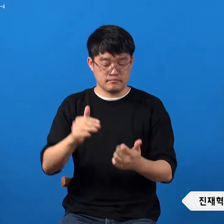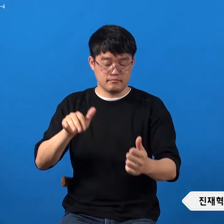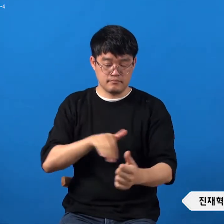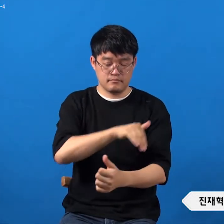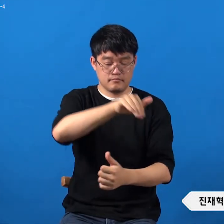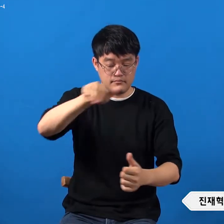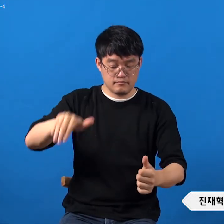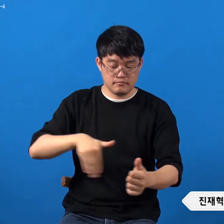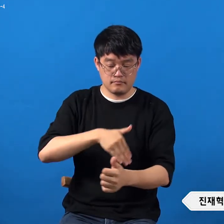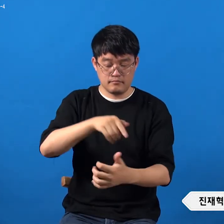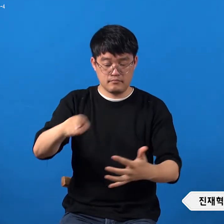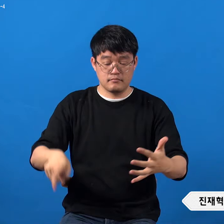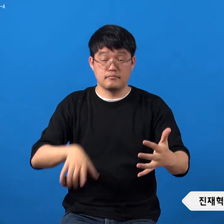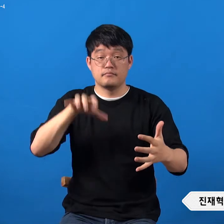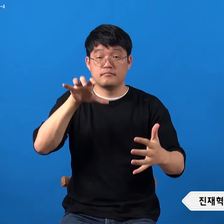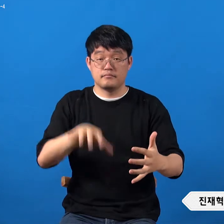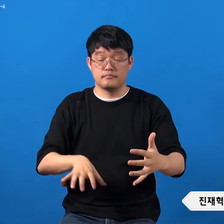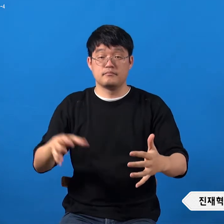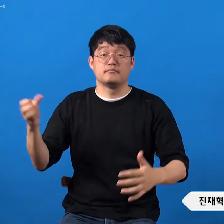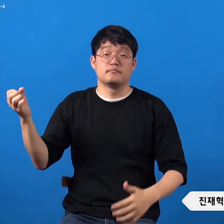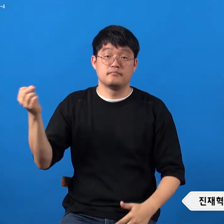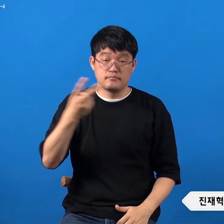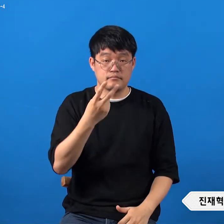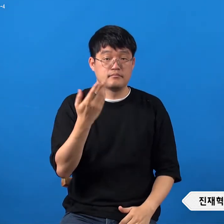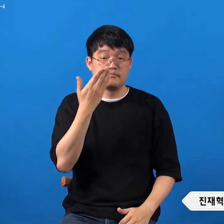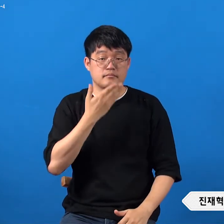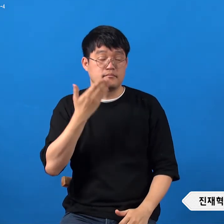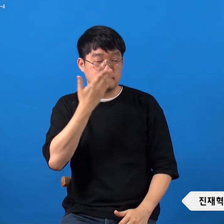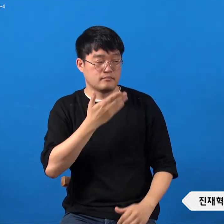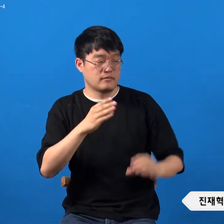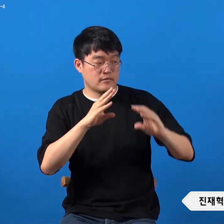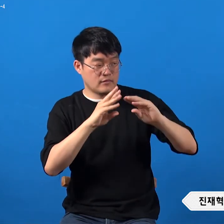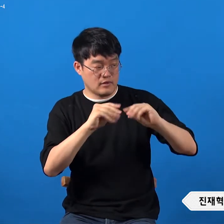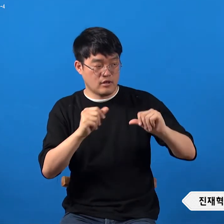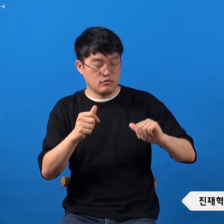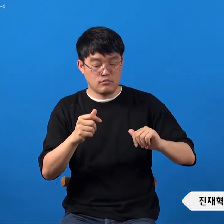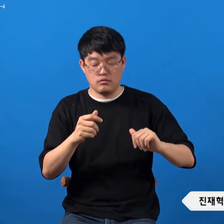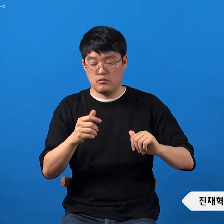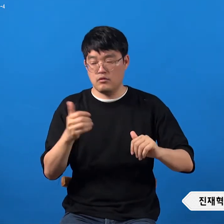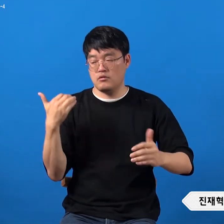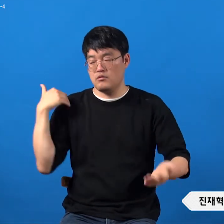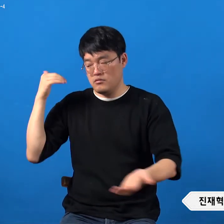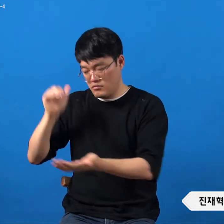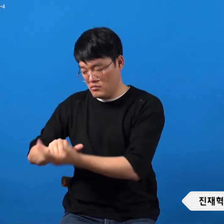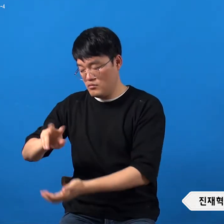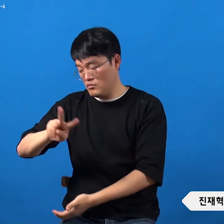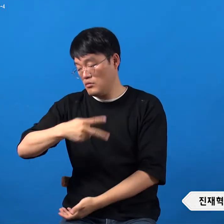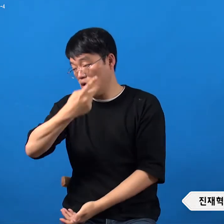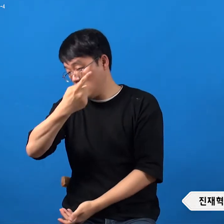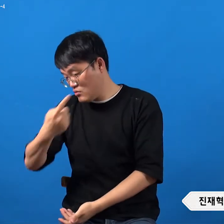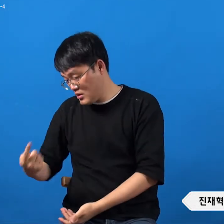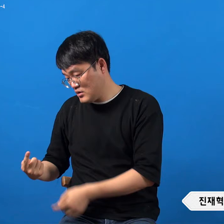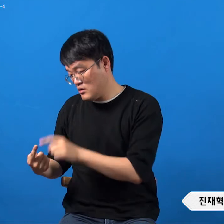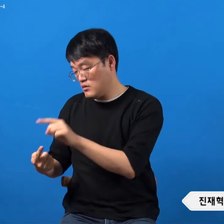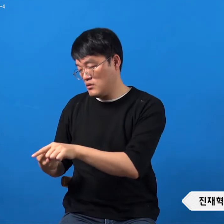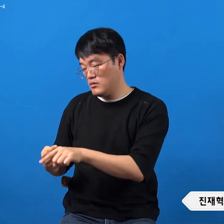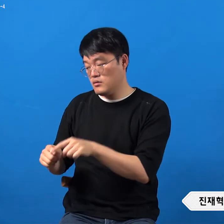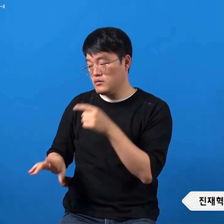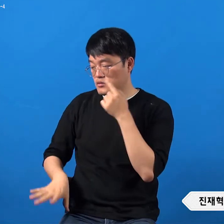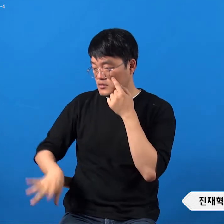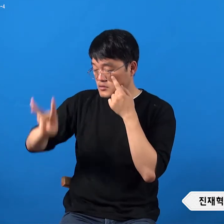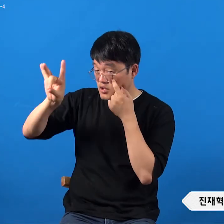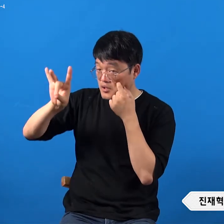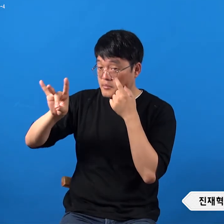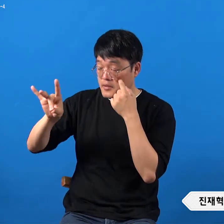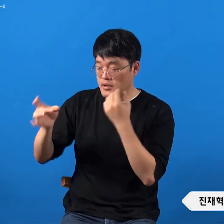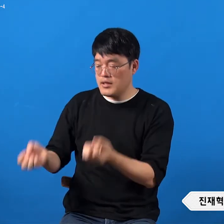가운데 다시 가나안 땅으로 돌아옵니다. 돌아와서 그는 처음에